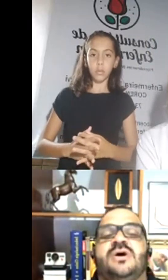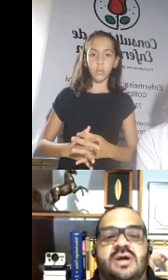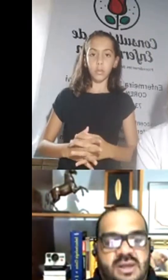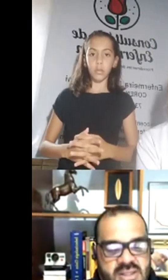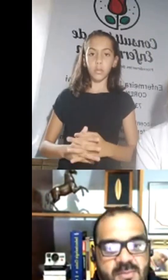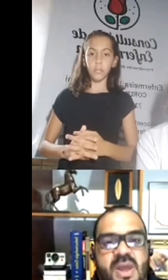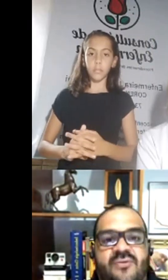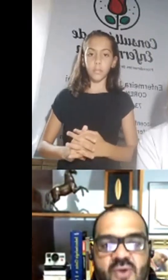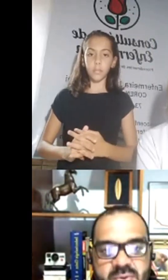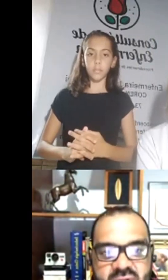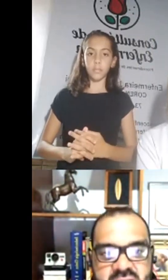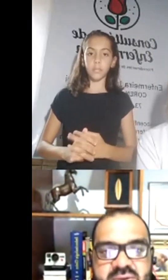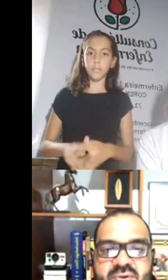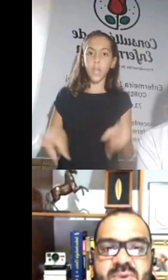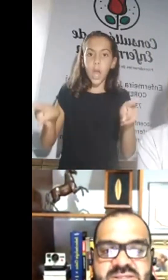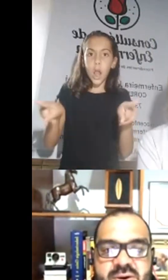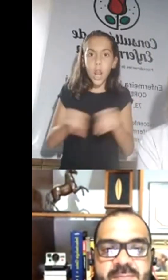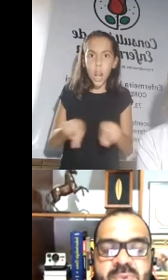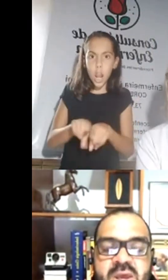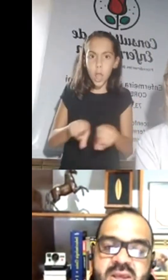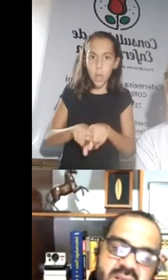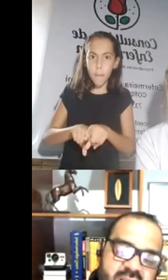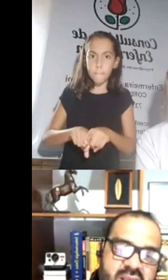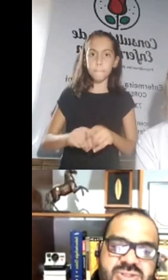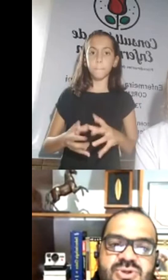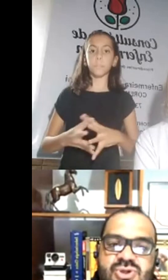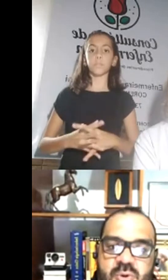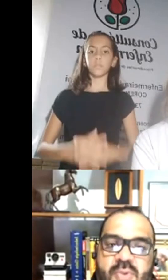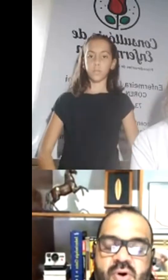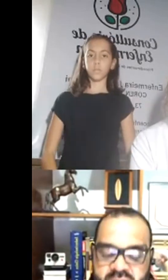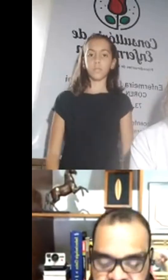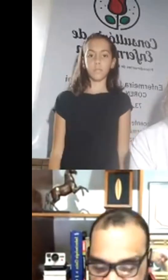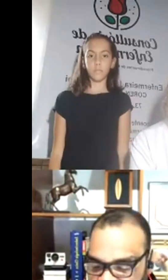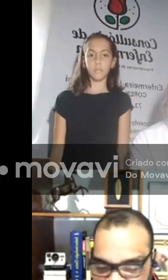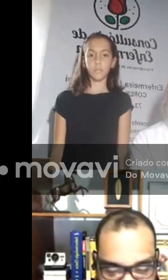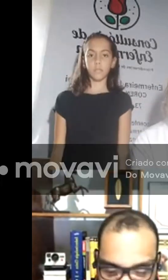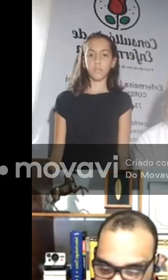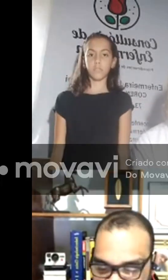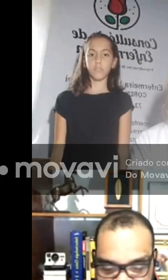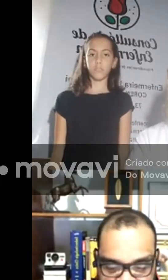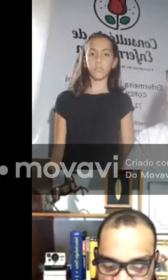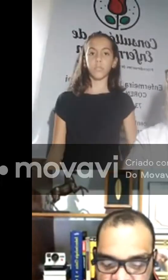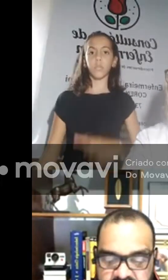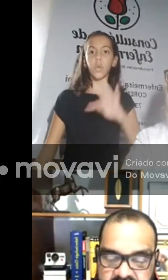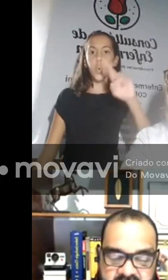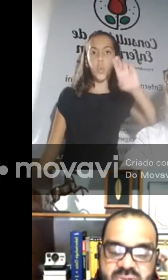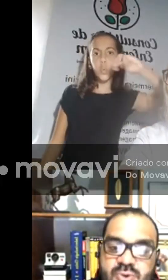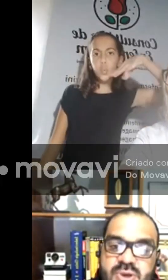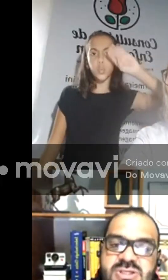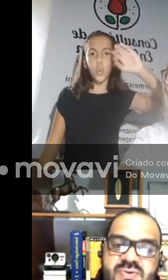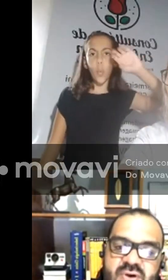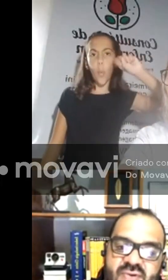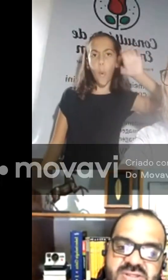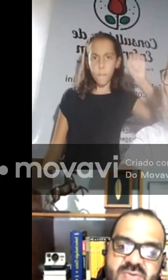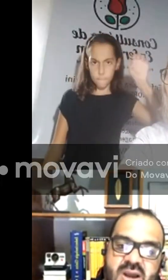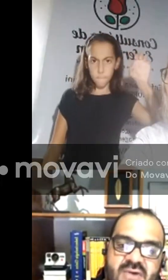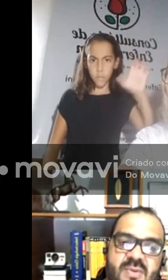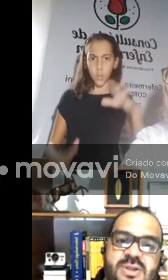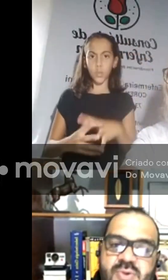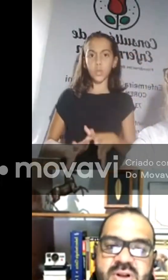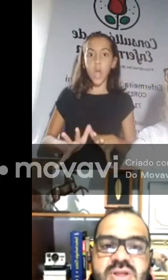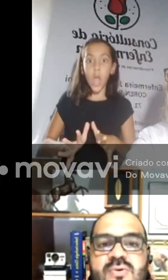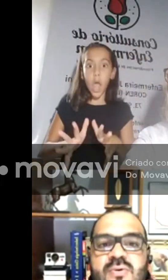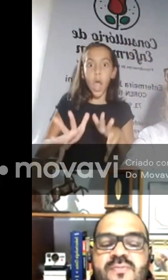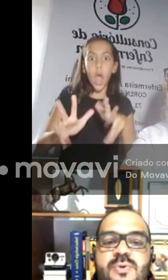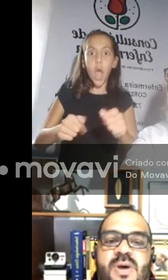espaço, que também forma inflamação. E questão de trombose, que a gente vem falando, e aí tudo isso vai fazer um